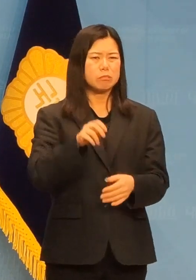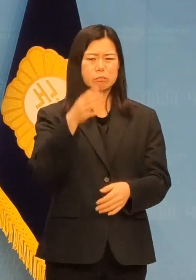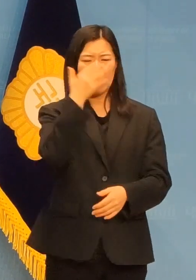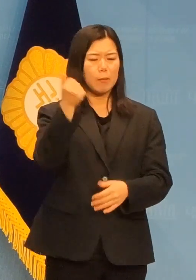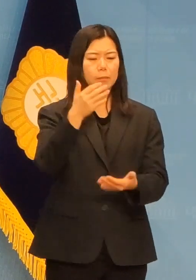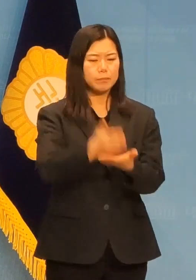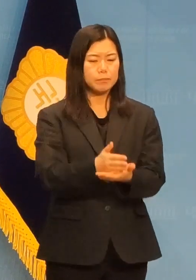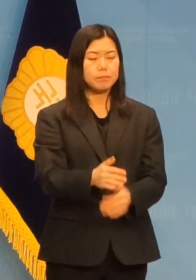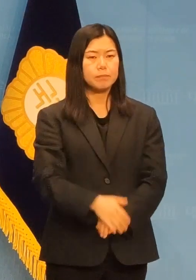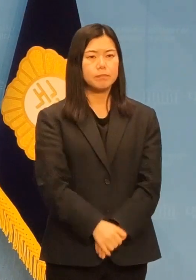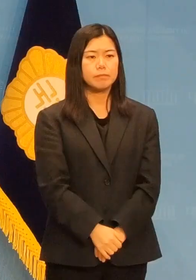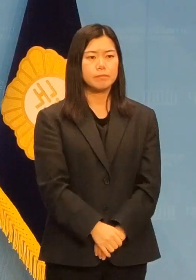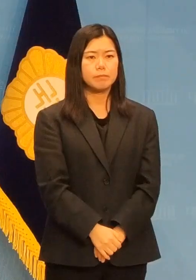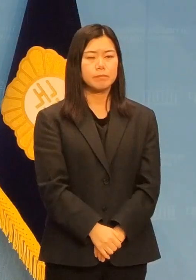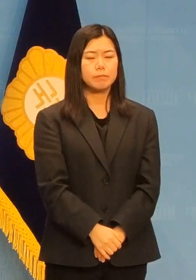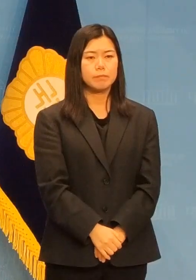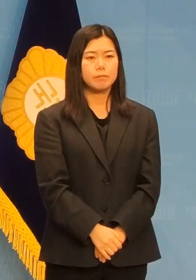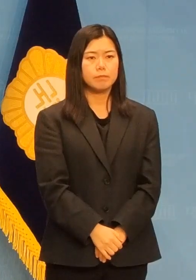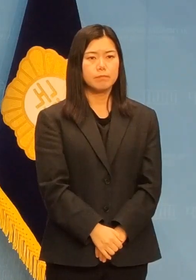마십시오.